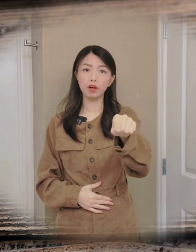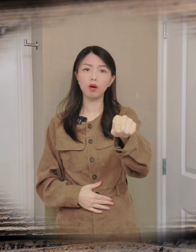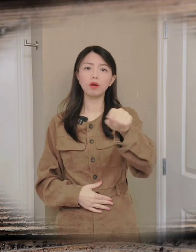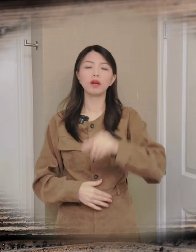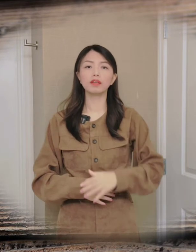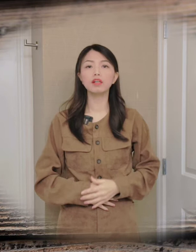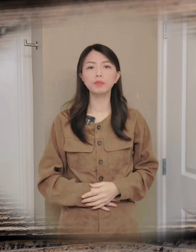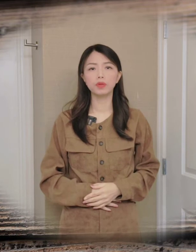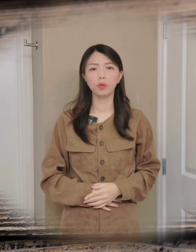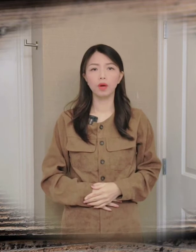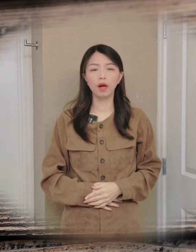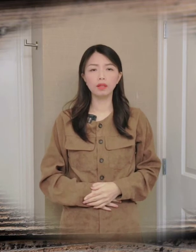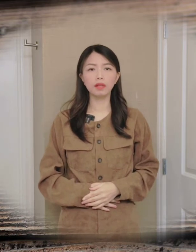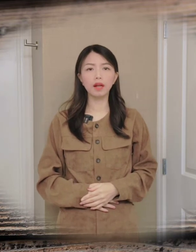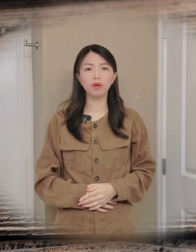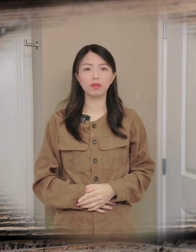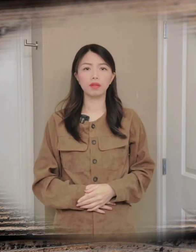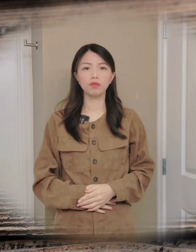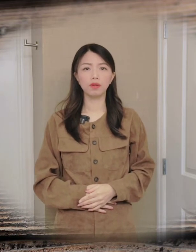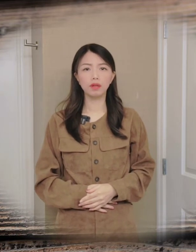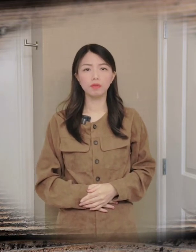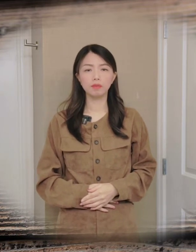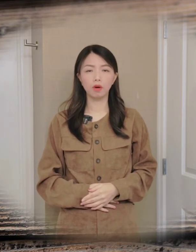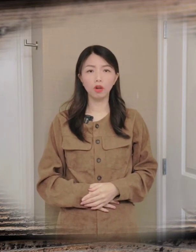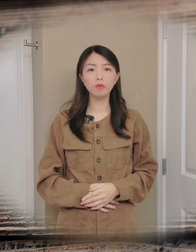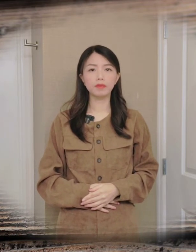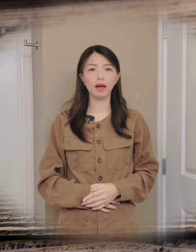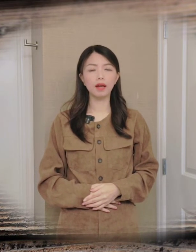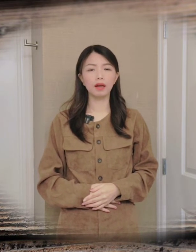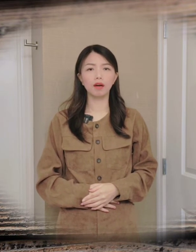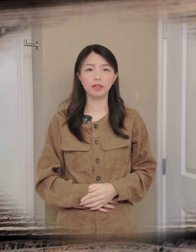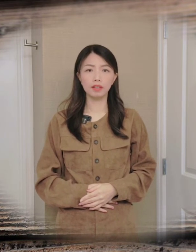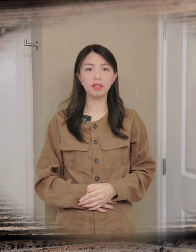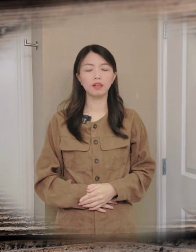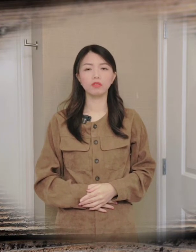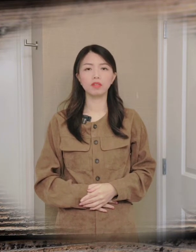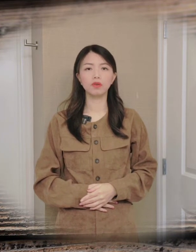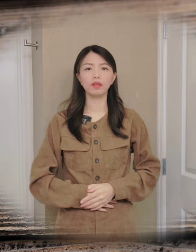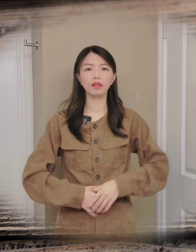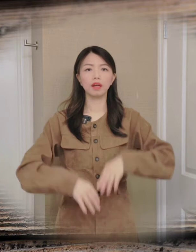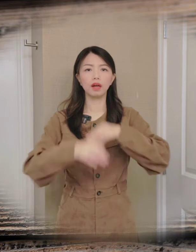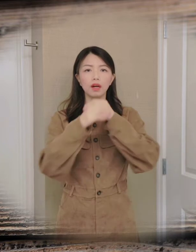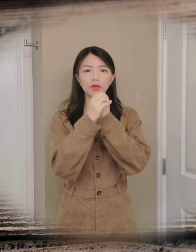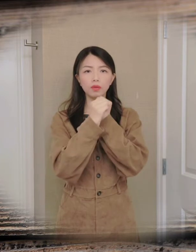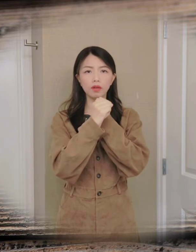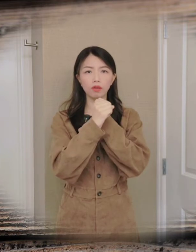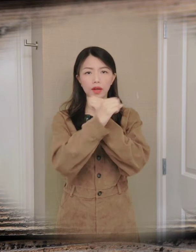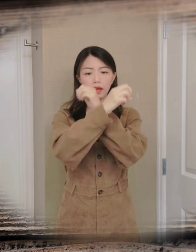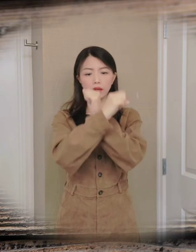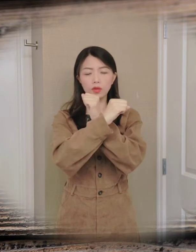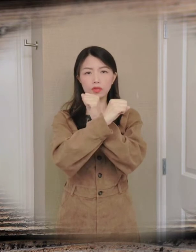돼요. 들풀도, 들이라고 하는 뜻의 수어는 넓다, 들 이런 뜻의 수어는